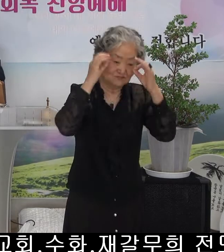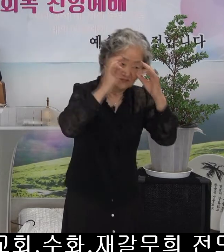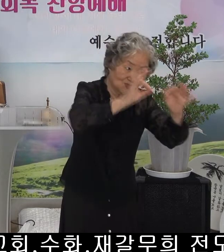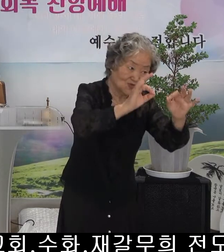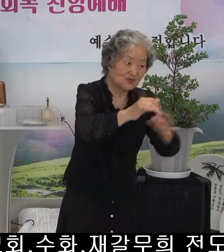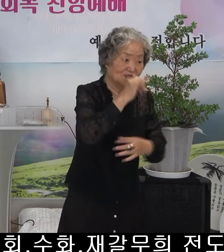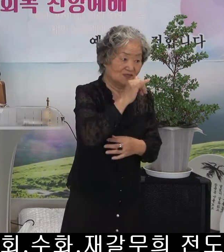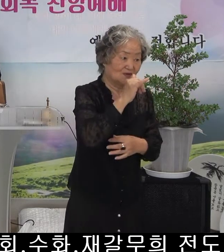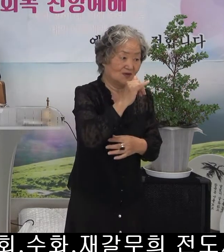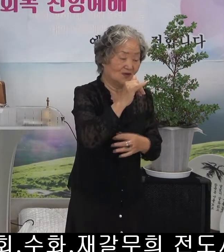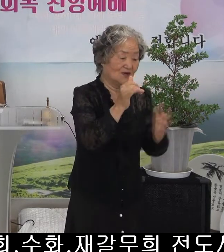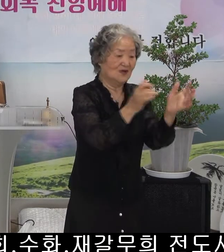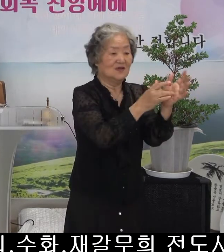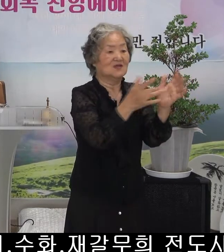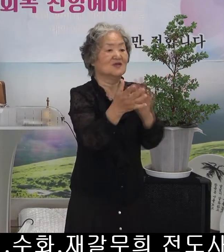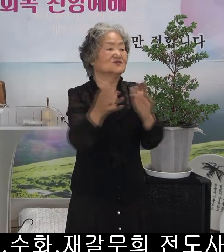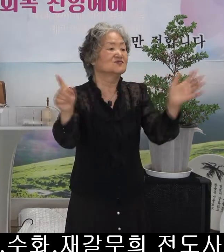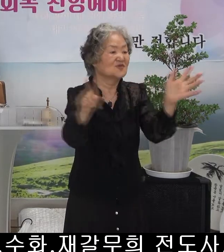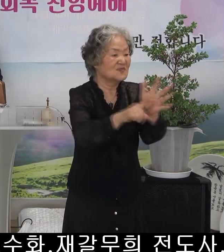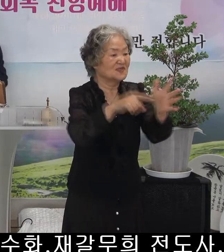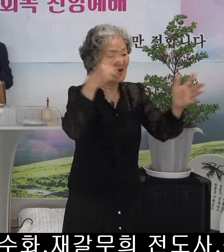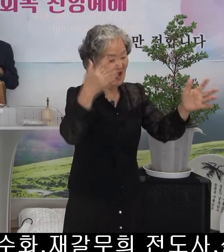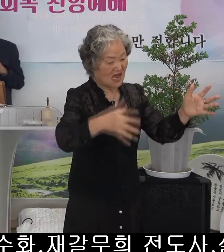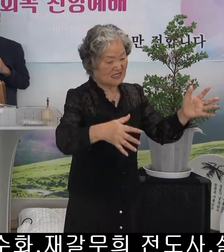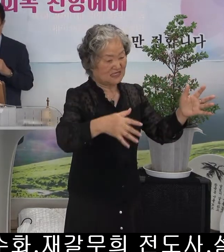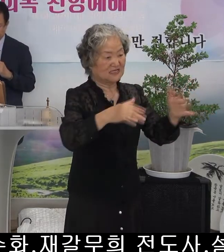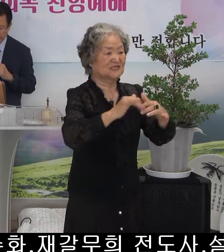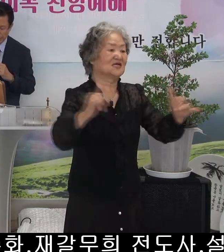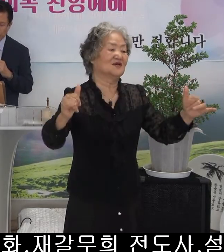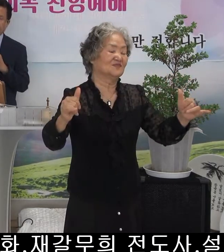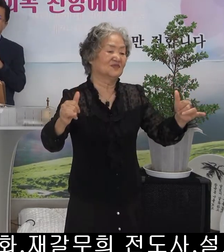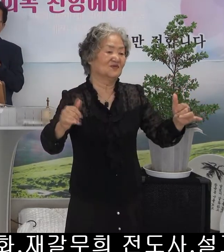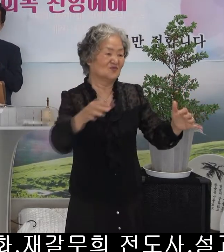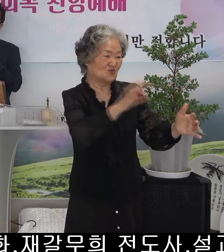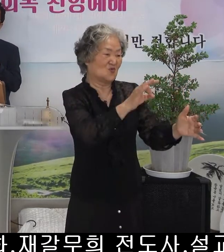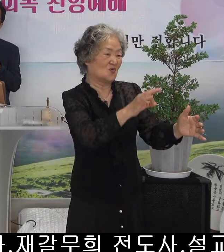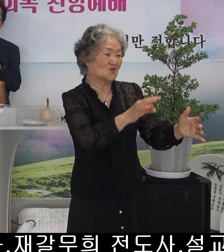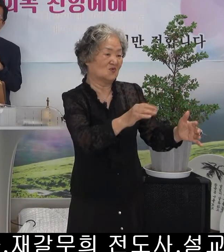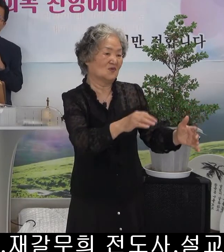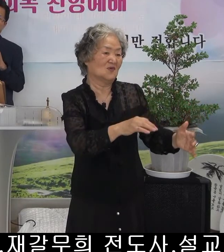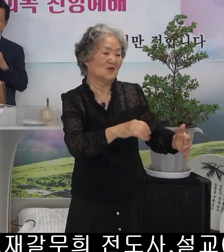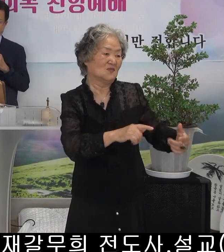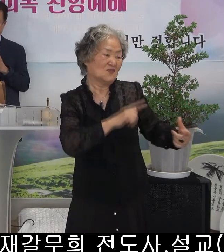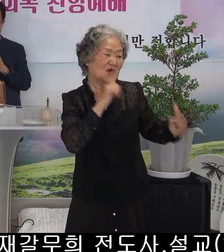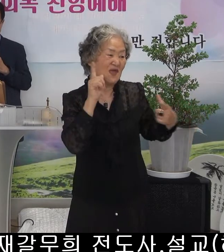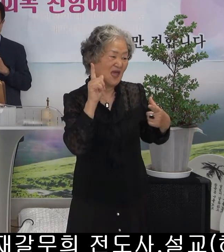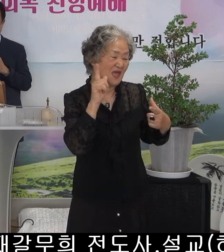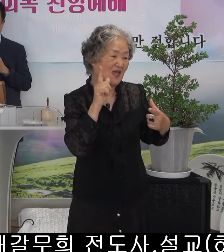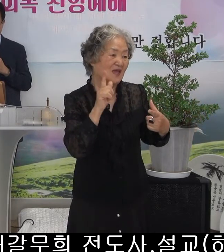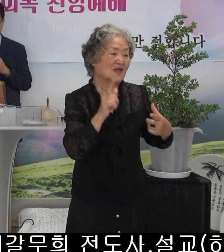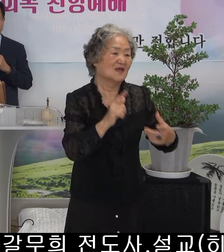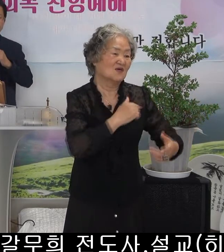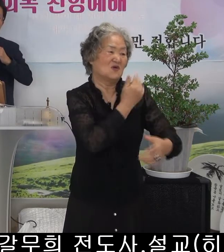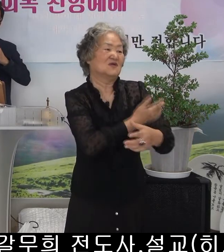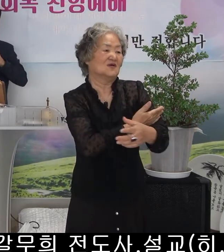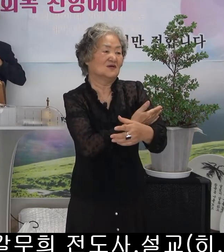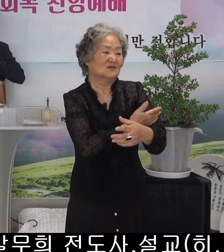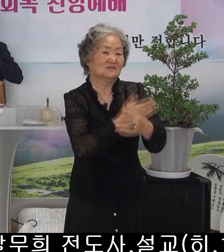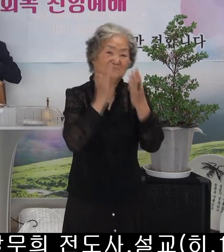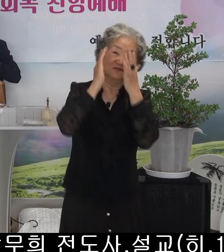대부분은 돈이나 명예나 무슨 권력 같은 것을 향해 달려가고 있습니다.